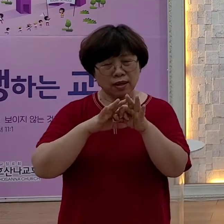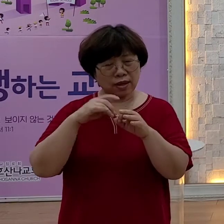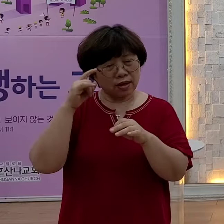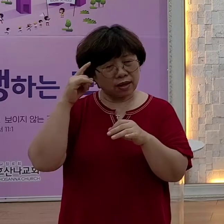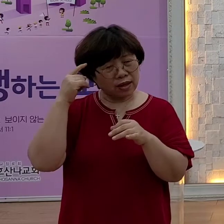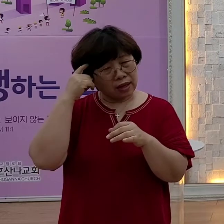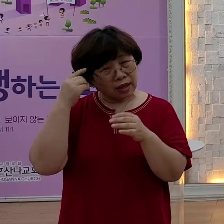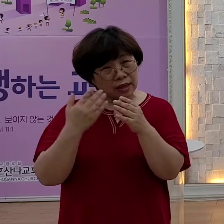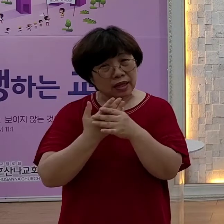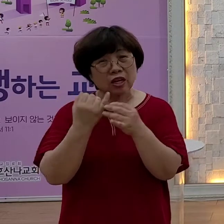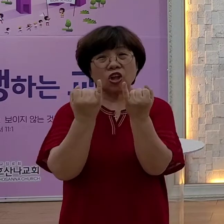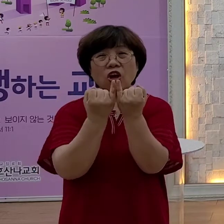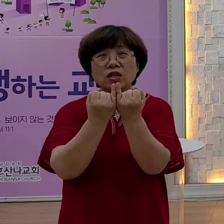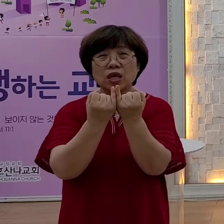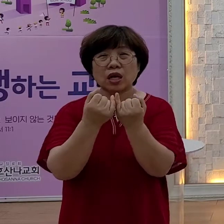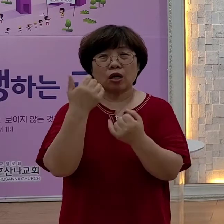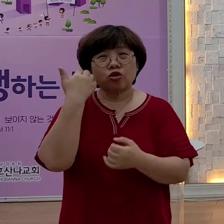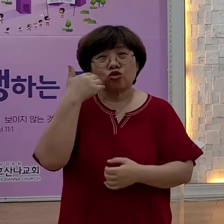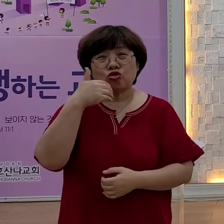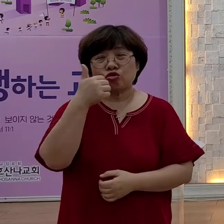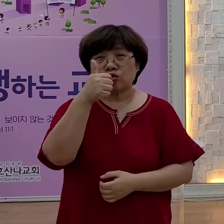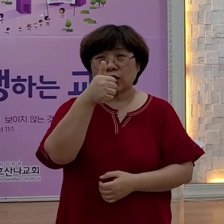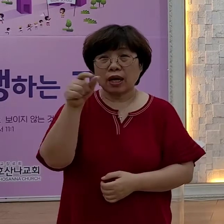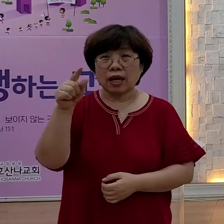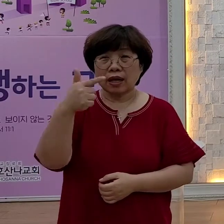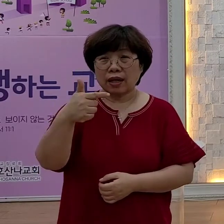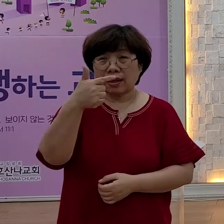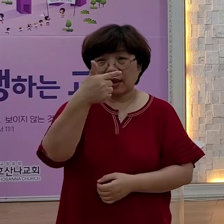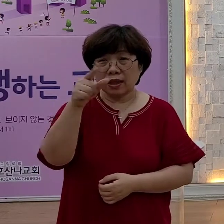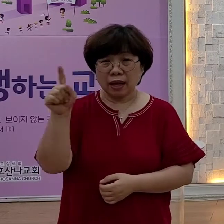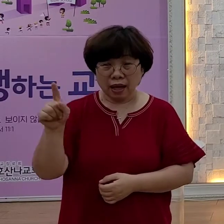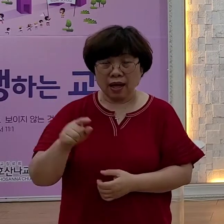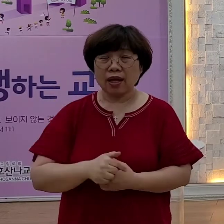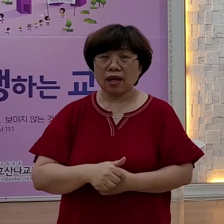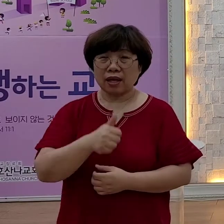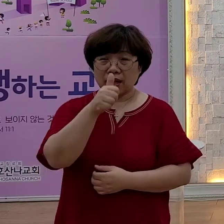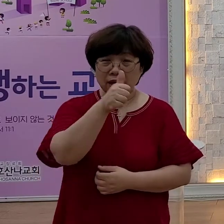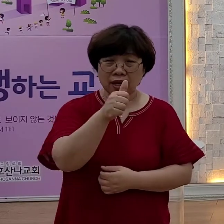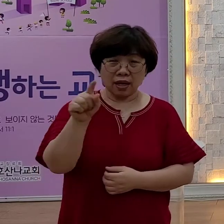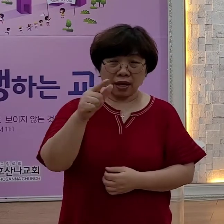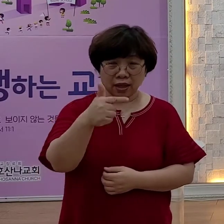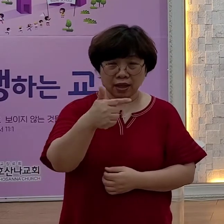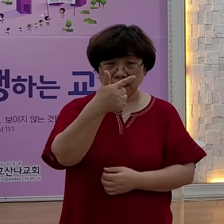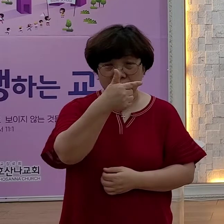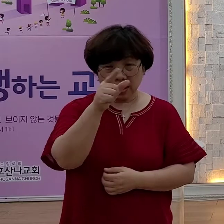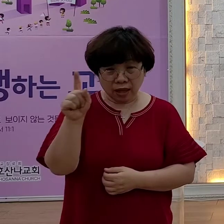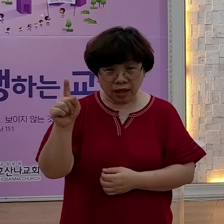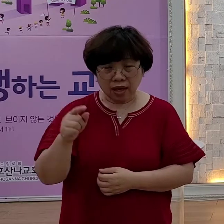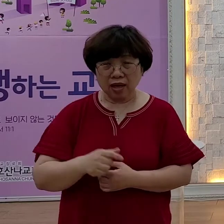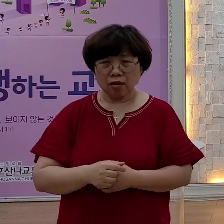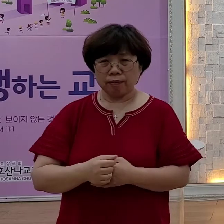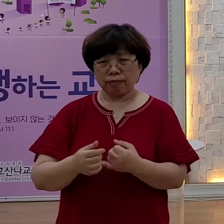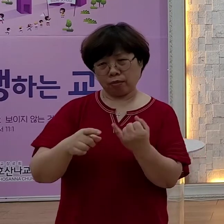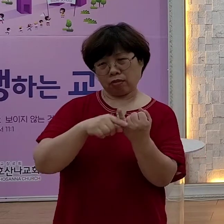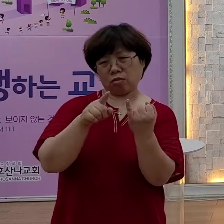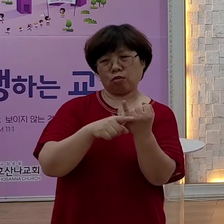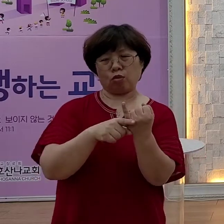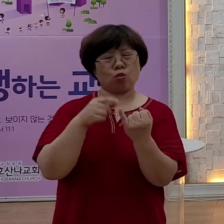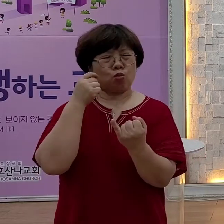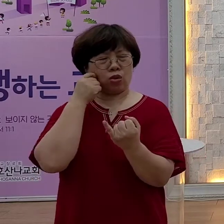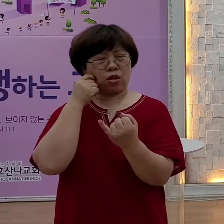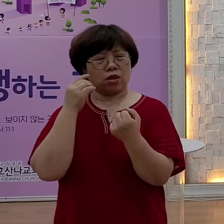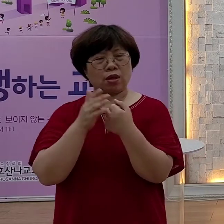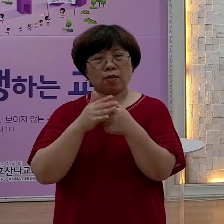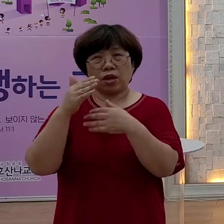제가 한나를 잠깐 묵상하면서 여러분 한나가 아이가 없었어요. 그래서 하나님 앞에